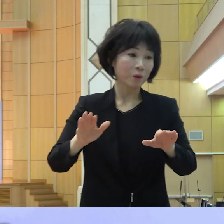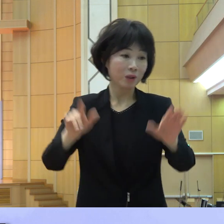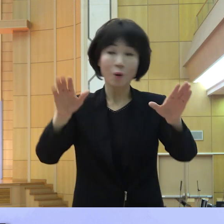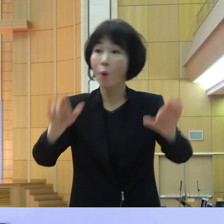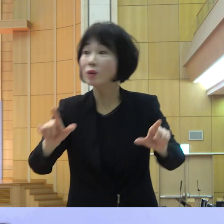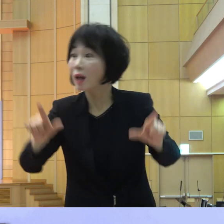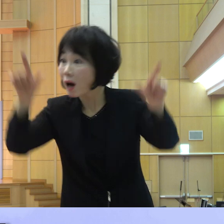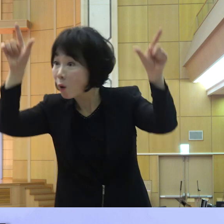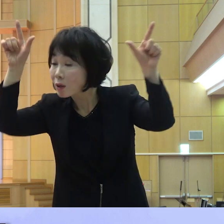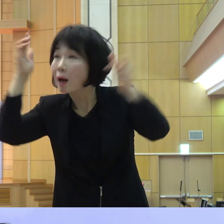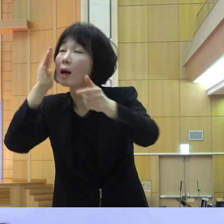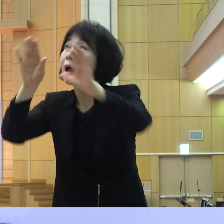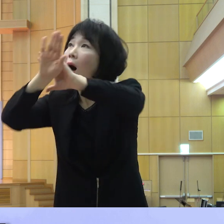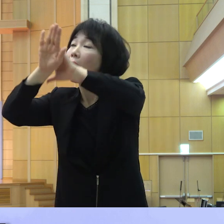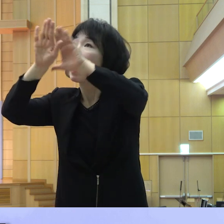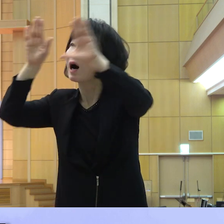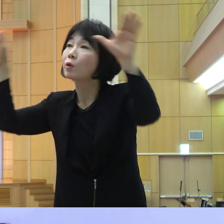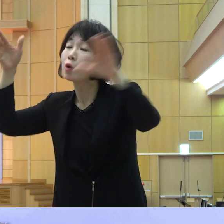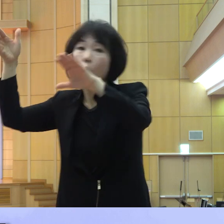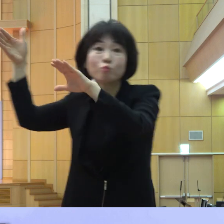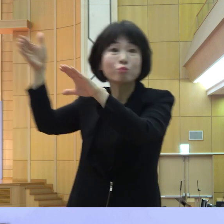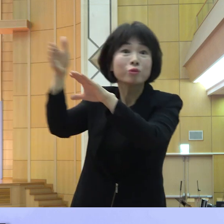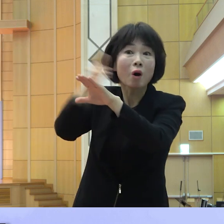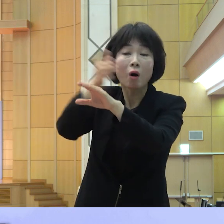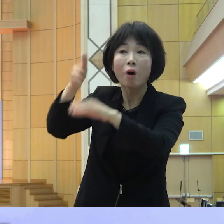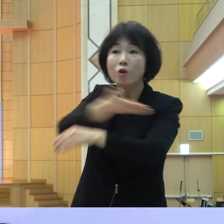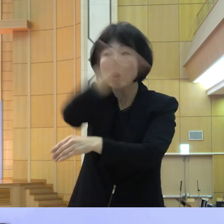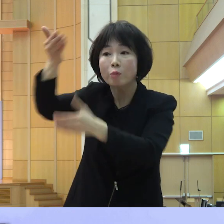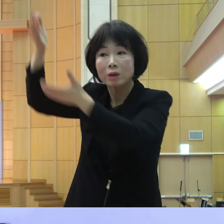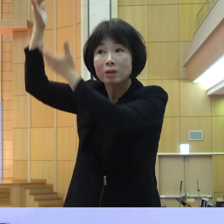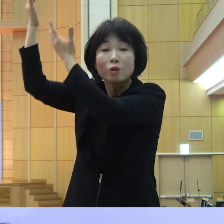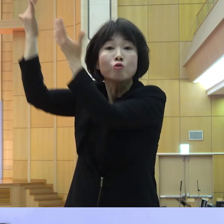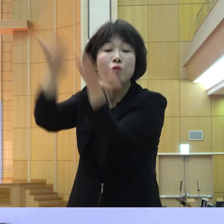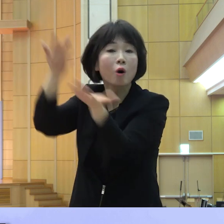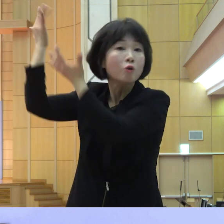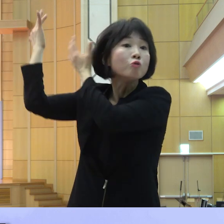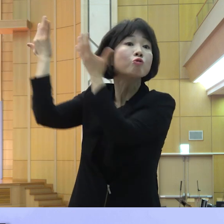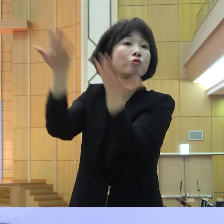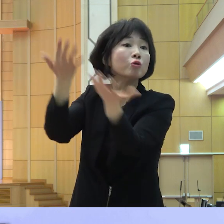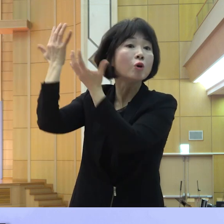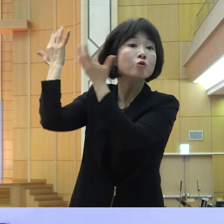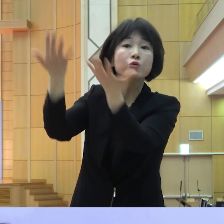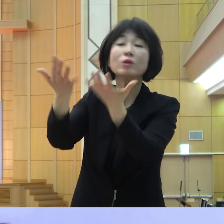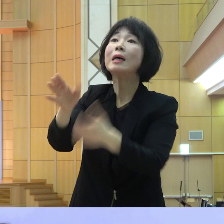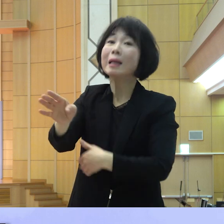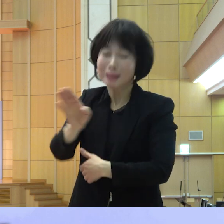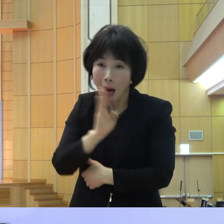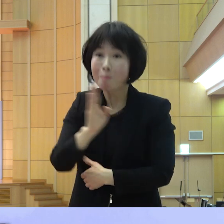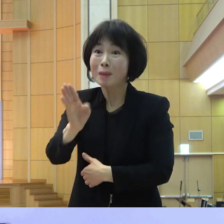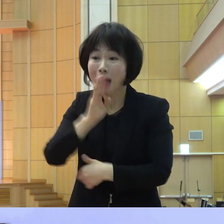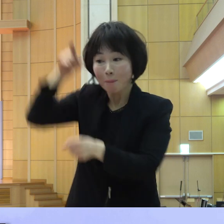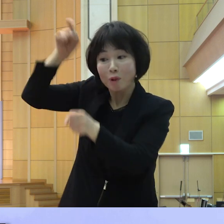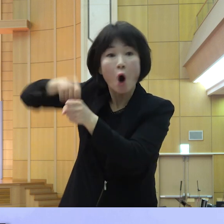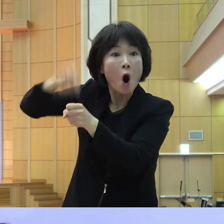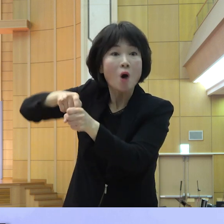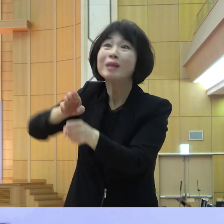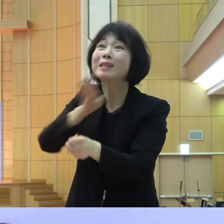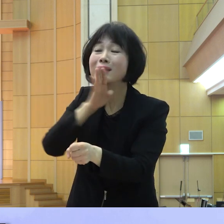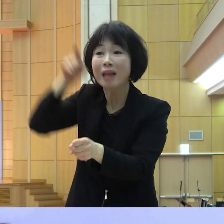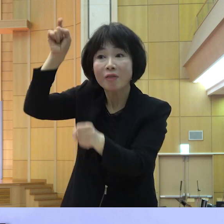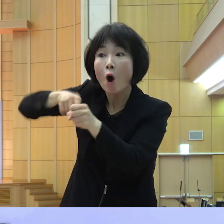오늘날에 하늘로부터 우리에게 주시는, 하늘에서 내리는 참떡,